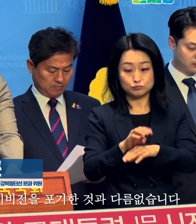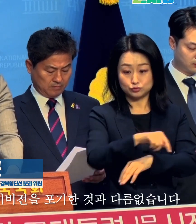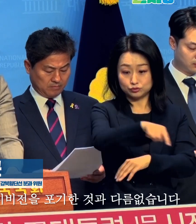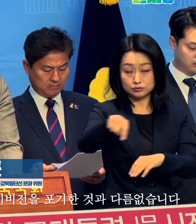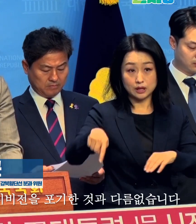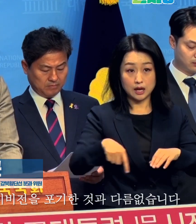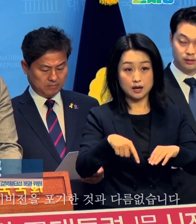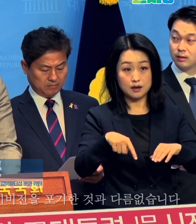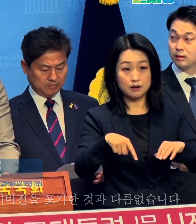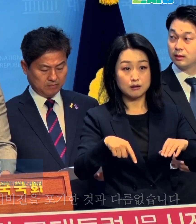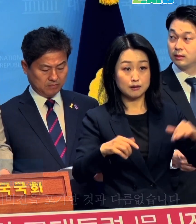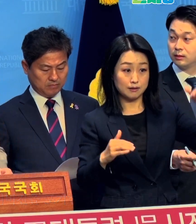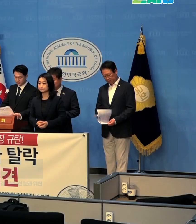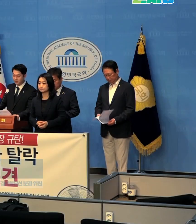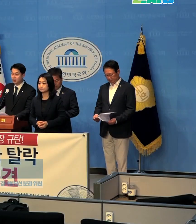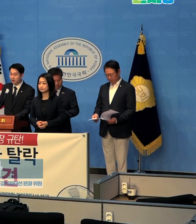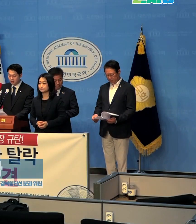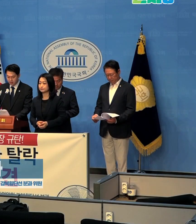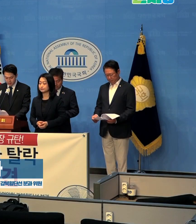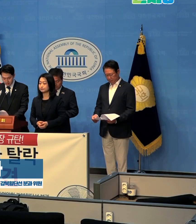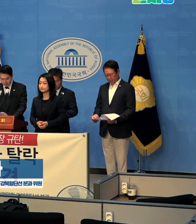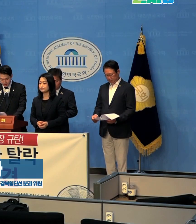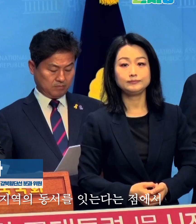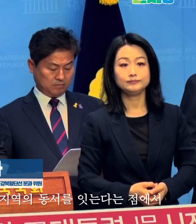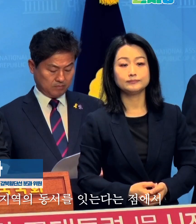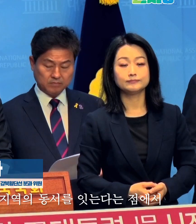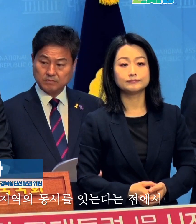포기한 것과 다름없습니다.